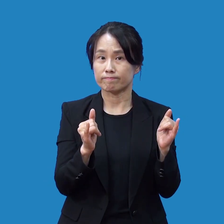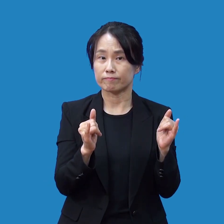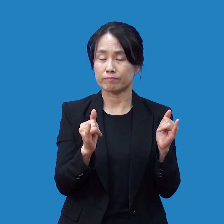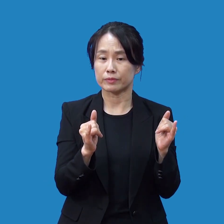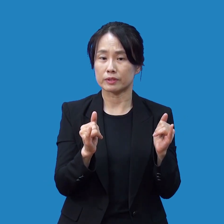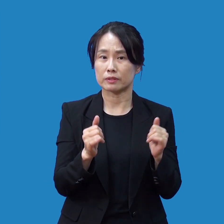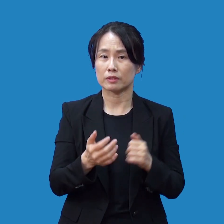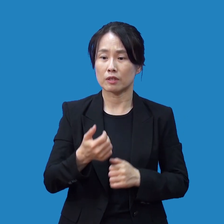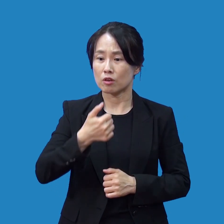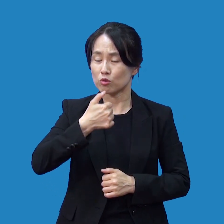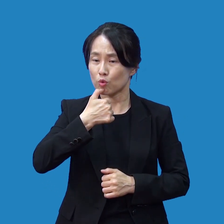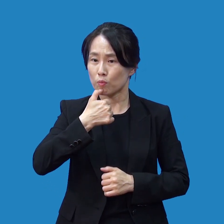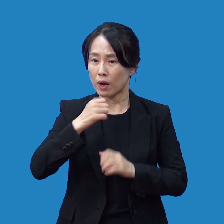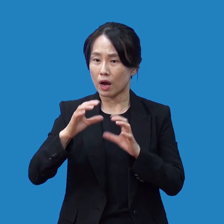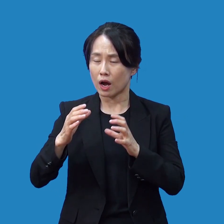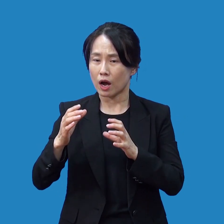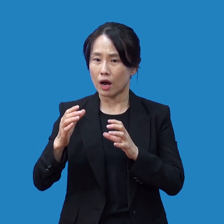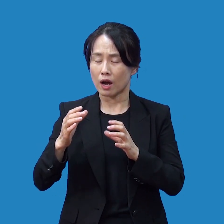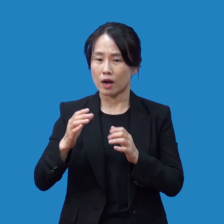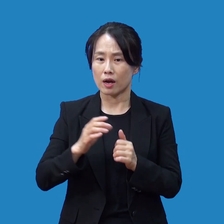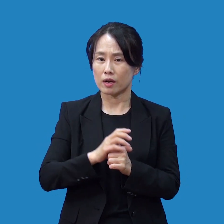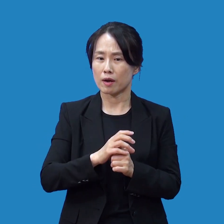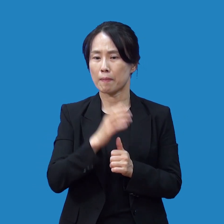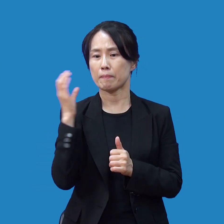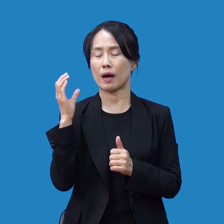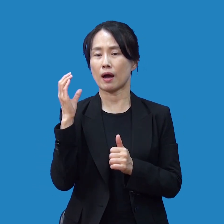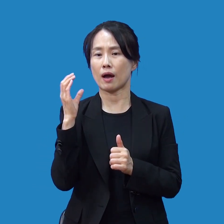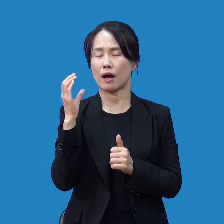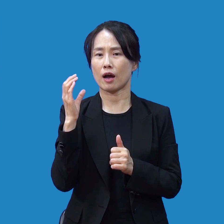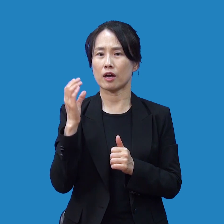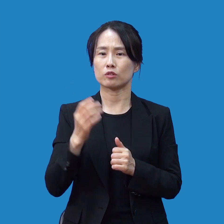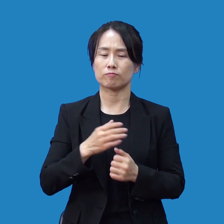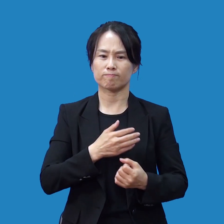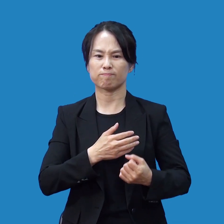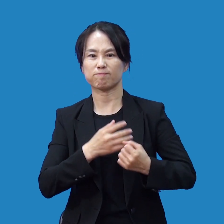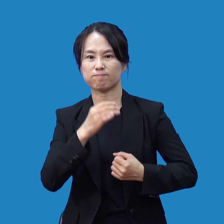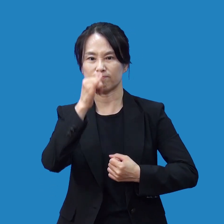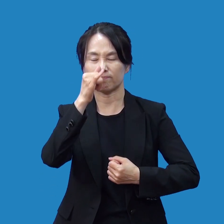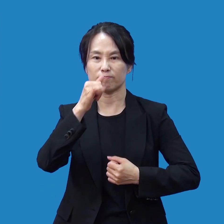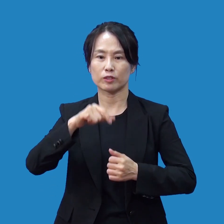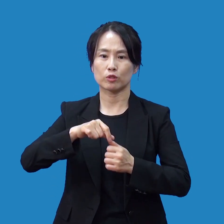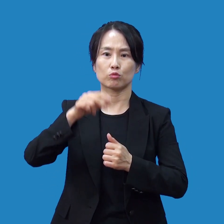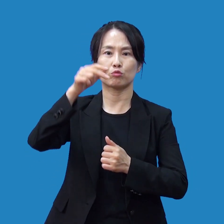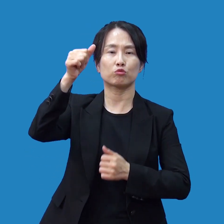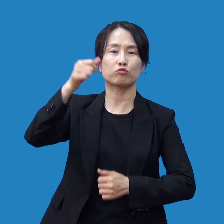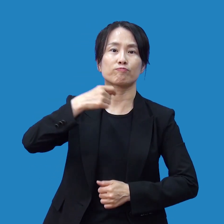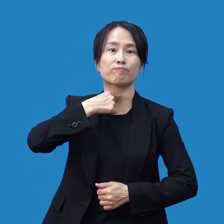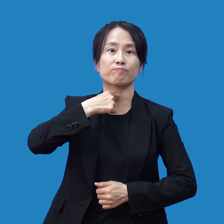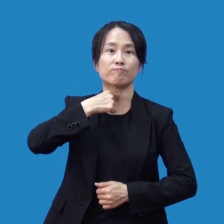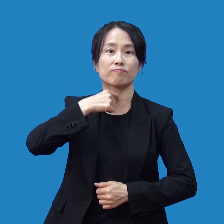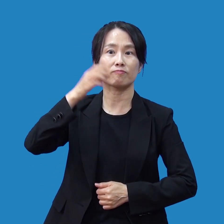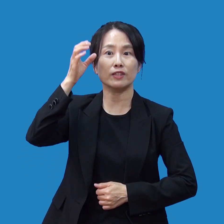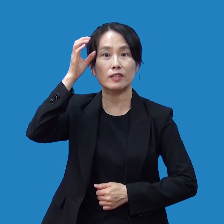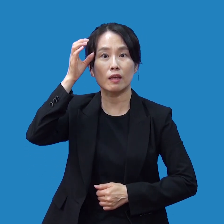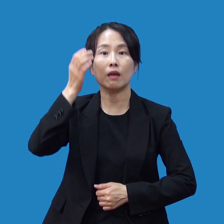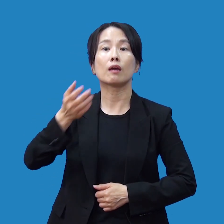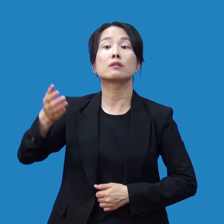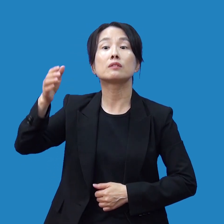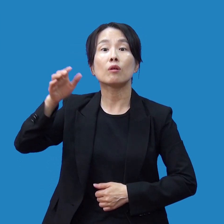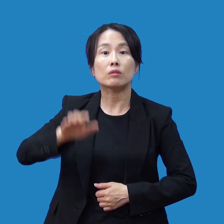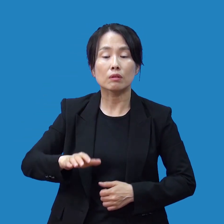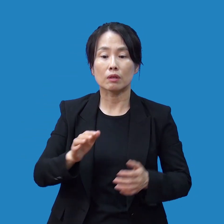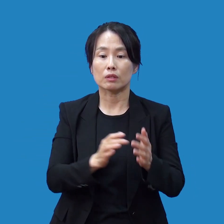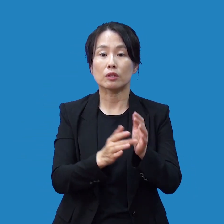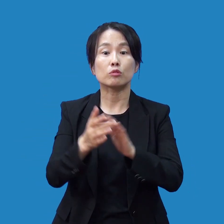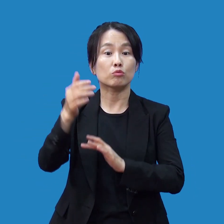이 로마로부터 자신들을 해방시켜줄 이 능력 있는 메시아를 원했습니다. 근데 예수님께서